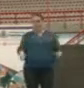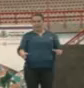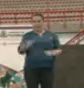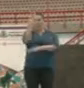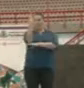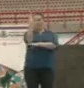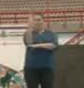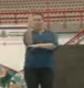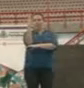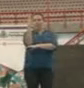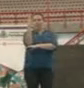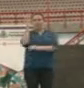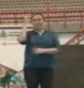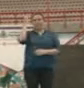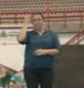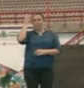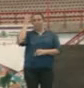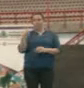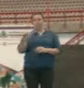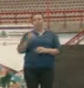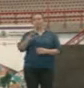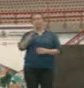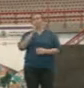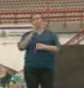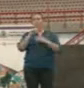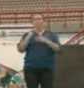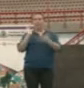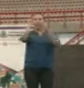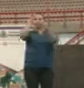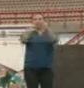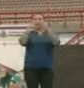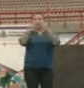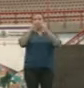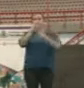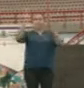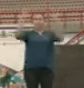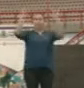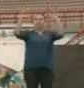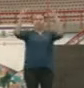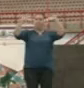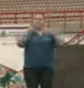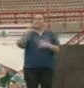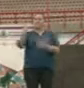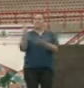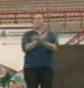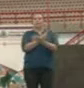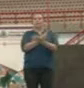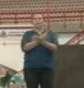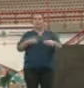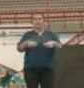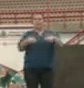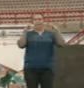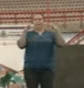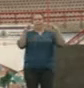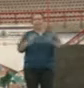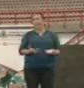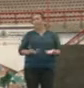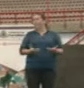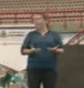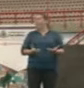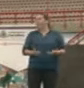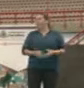madeira que não é nobre no quintal e pegar chuva, o que acontece com a madeira? Ela incha.